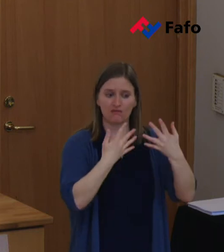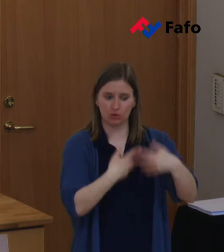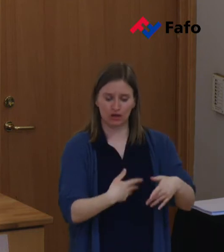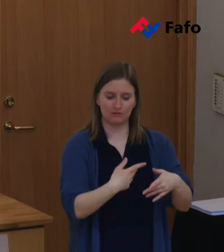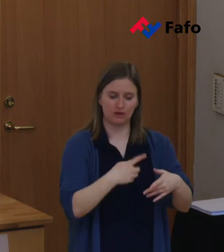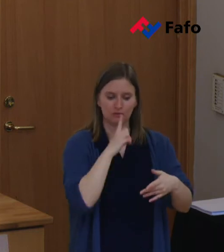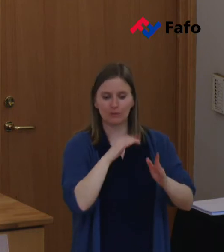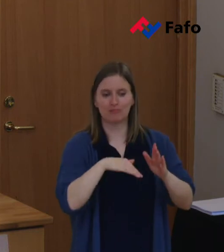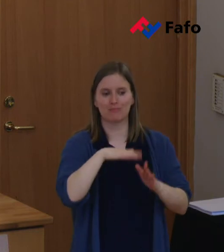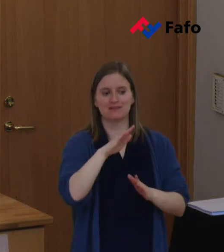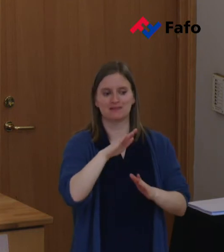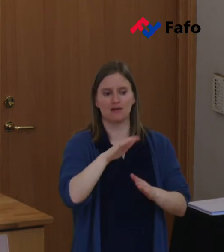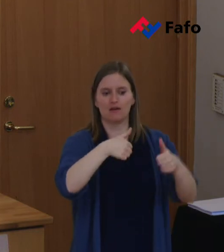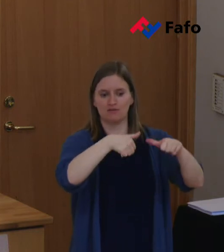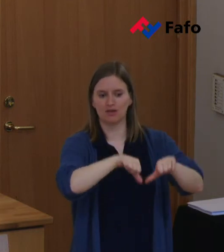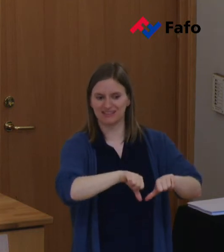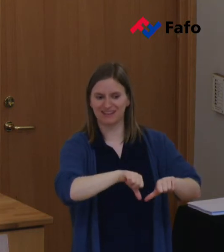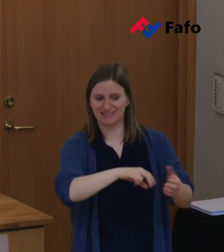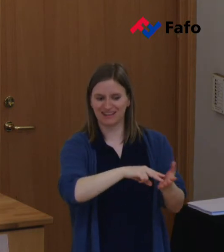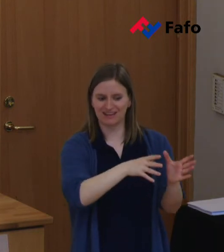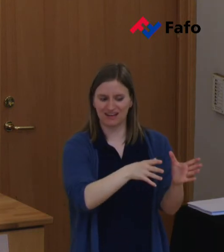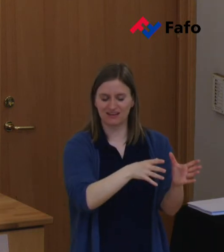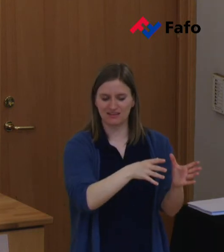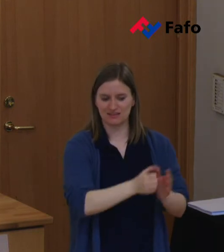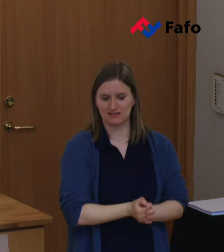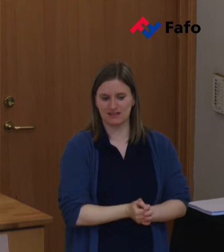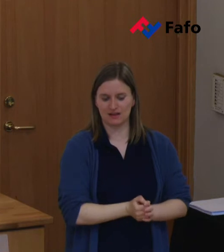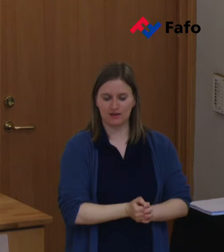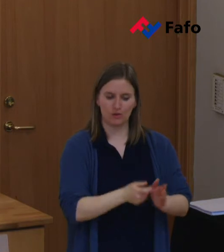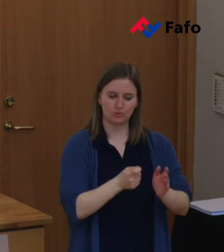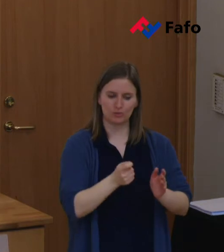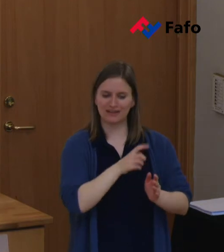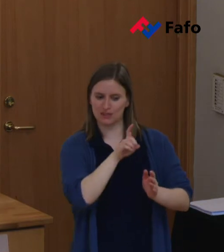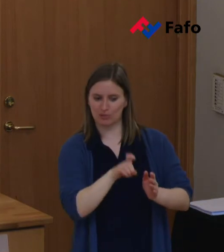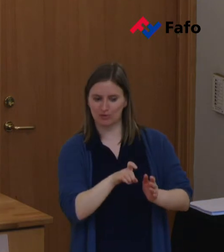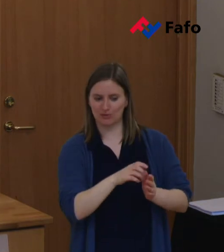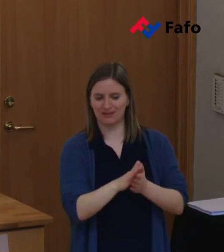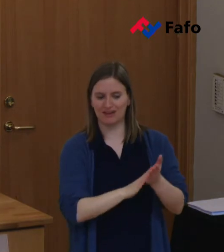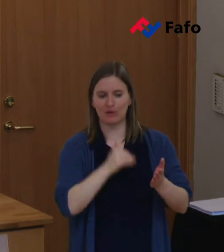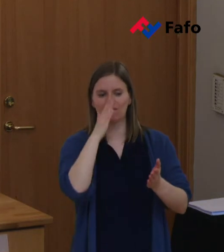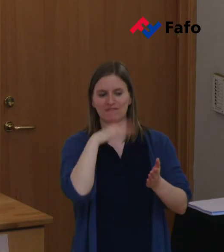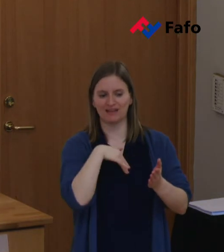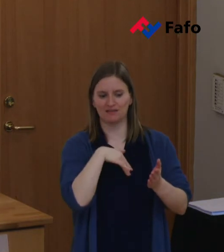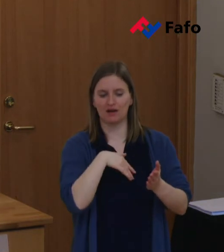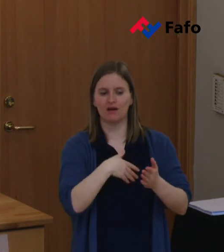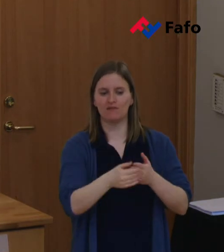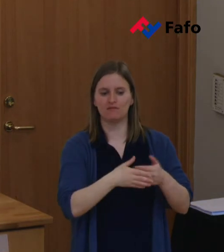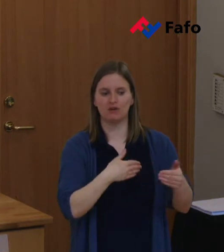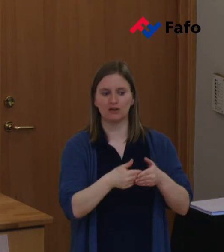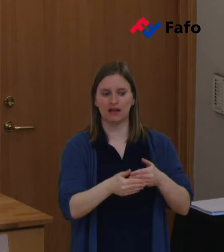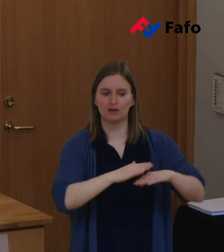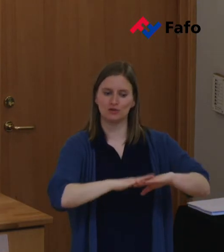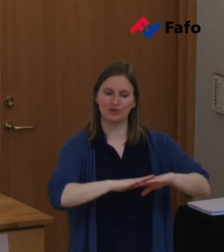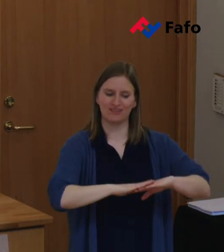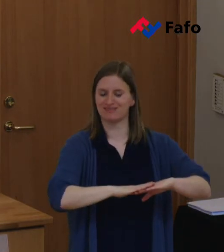mest vanskeligstilte av de bostedsløse. Og en del av de spørsmålene vet man antagelig fra faglig grunnlag ikke